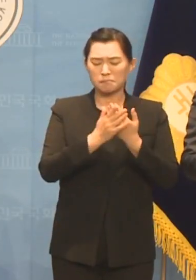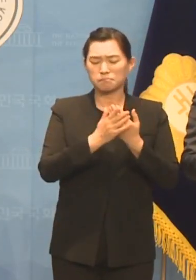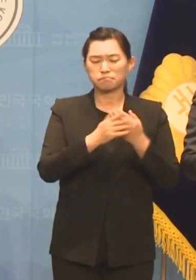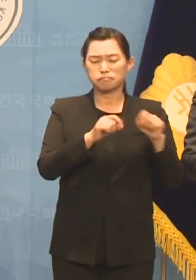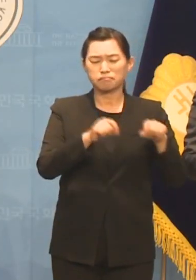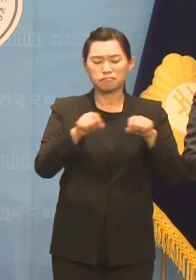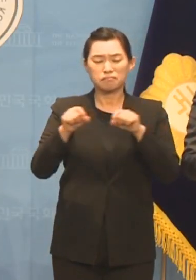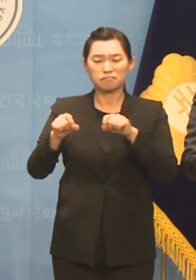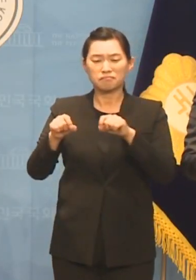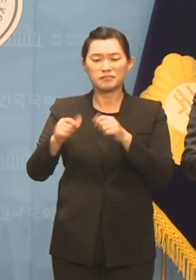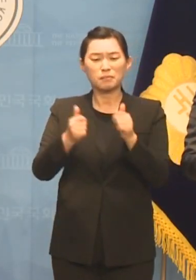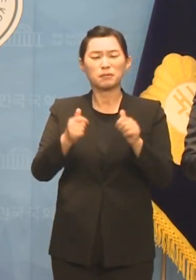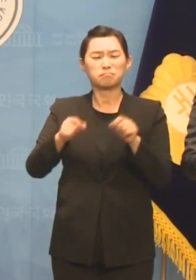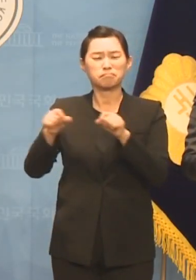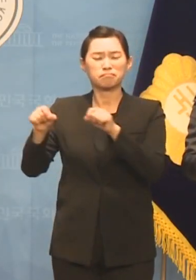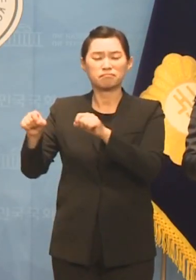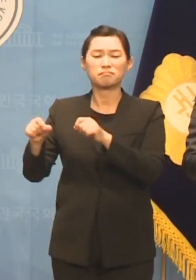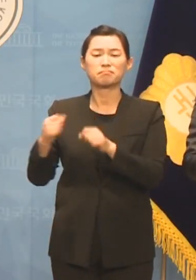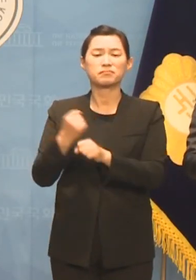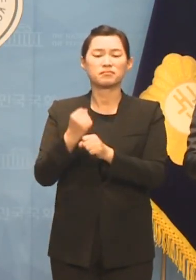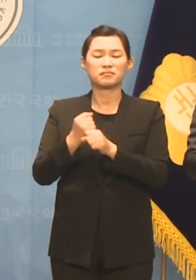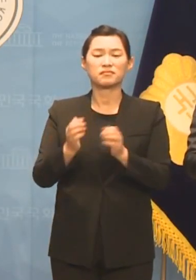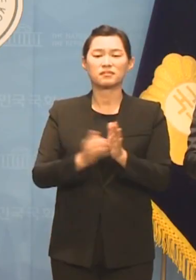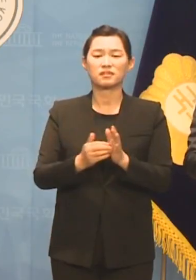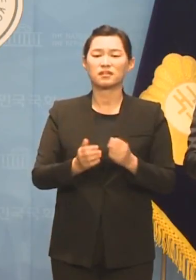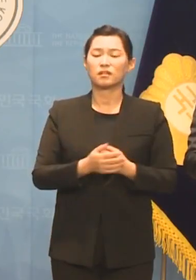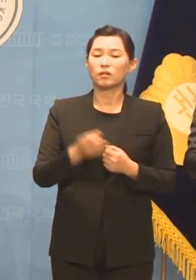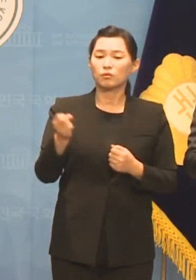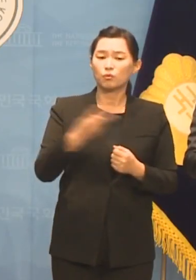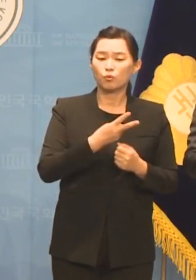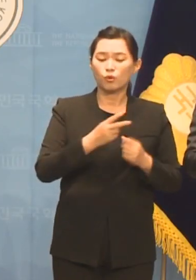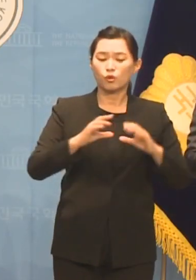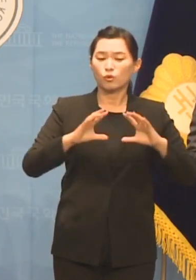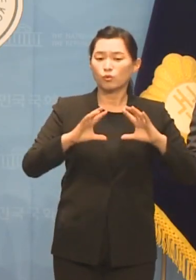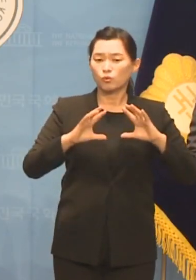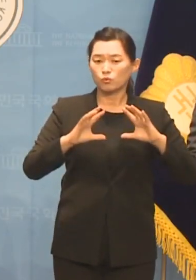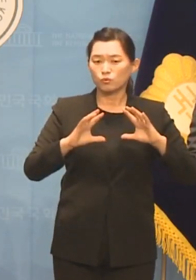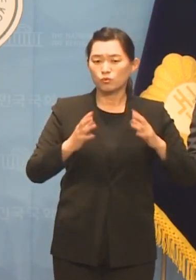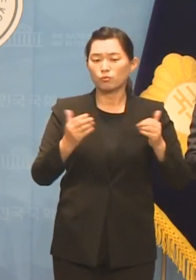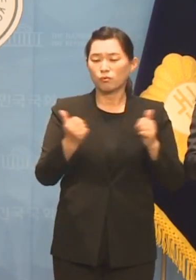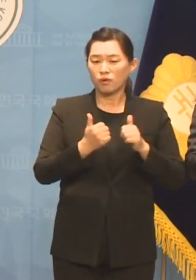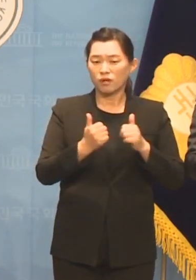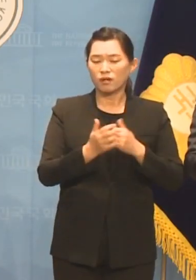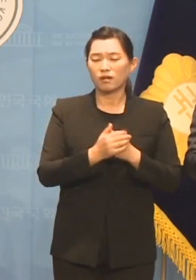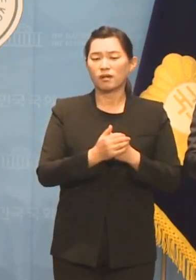고의적으로 지연시켰습니다. 또한 국회 패스트트랙 충돌